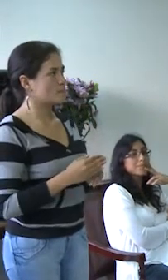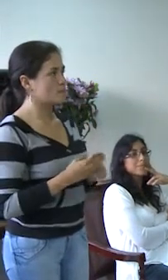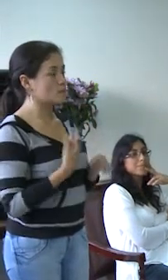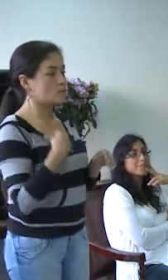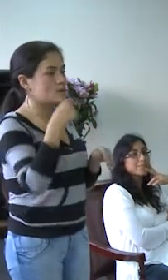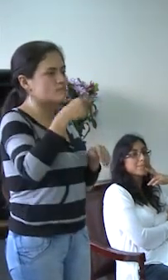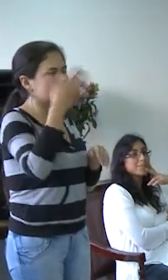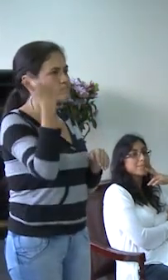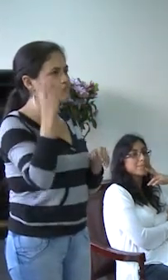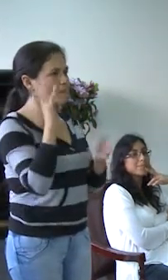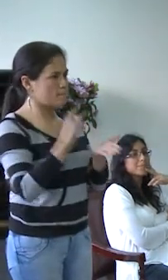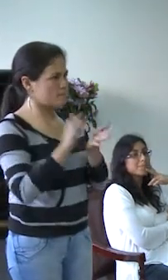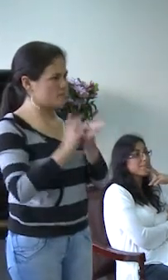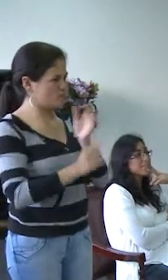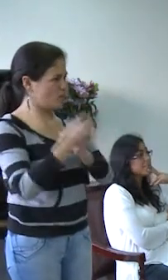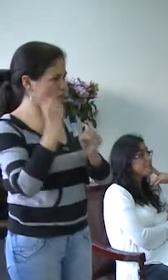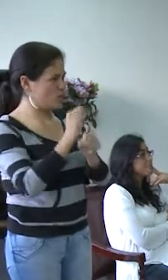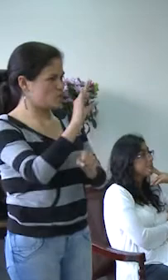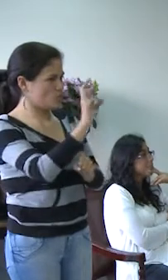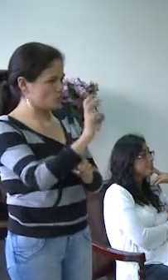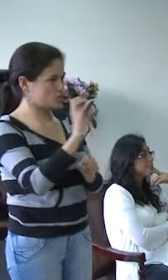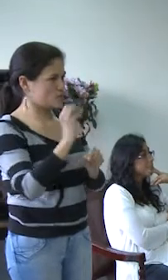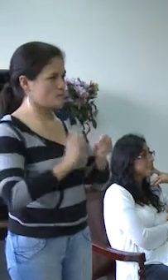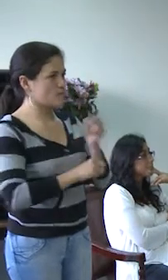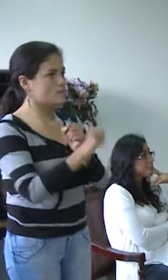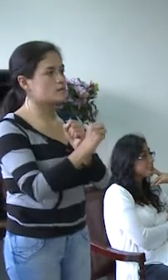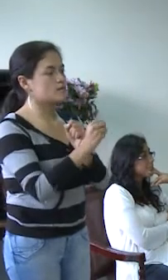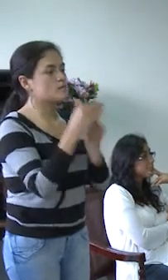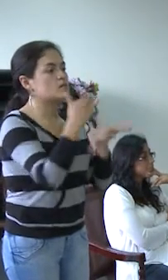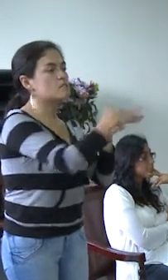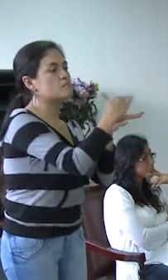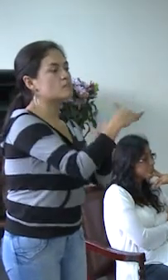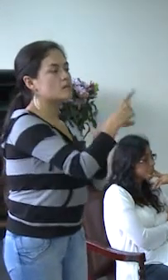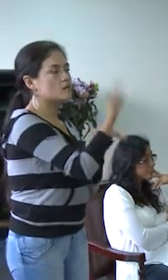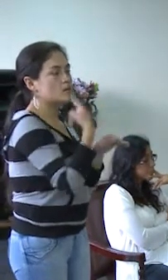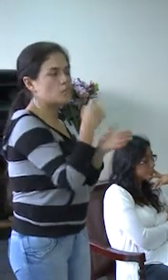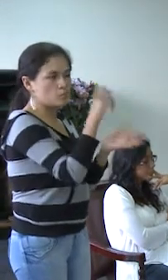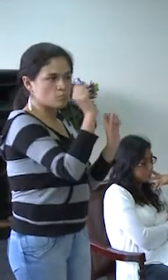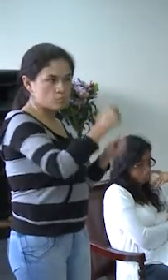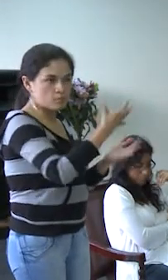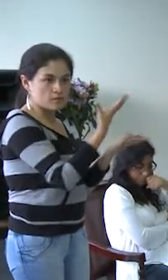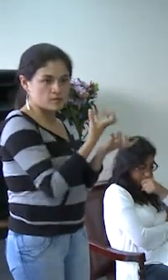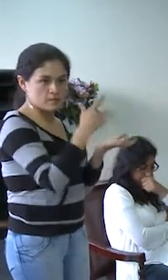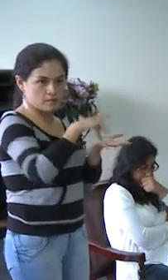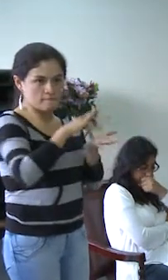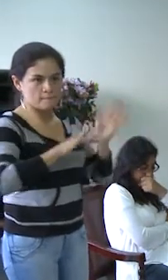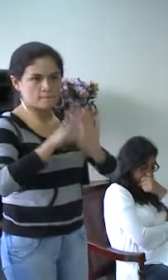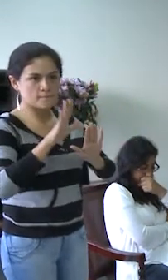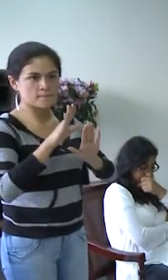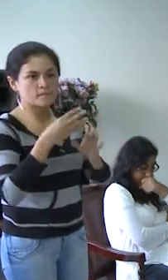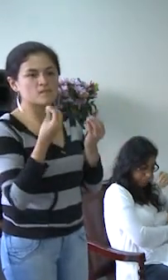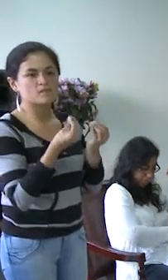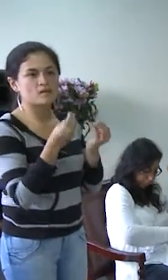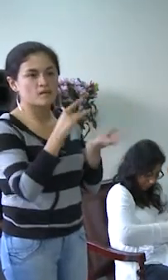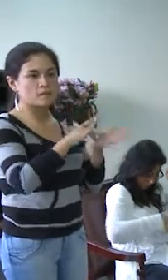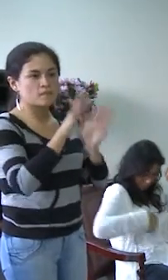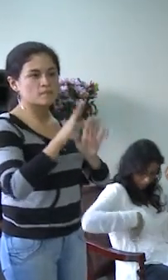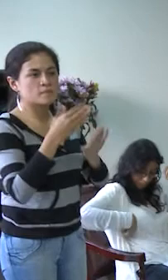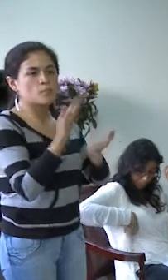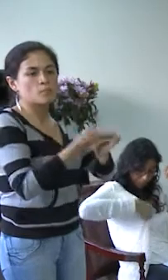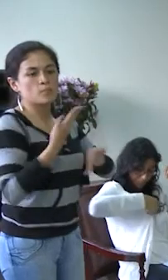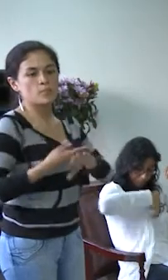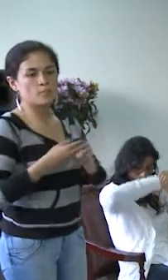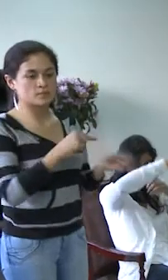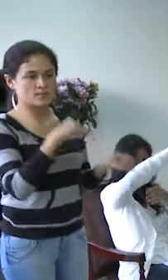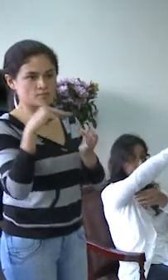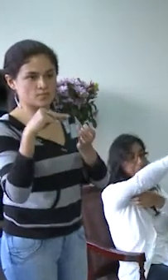Me invitaron en ese comienzo de década de los 80 que participara en la configuración, en una propuesta